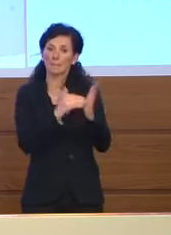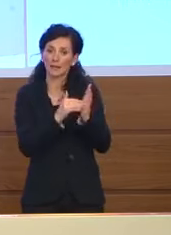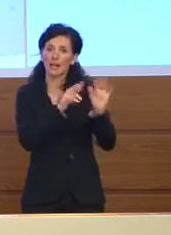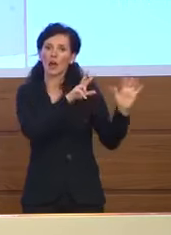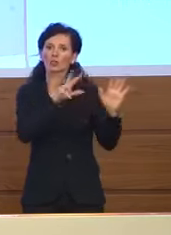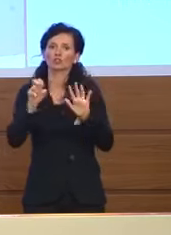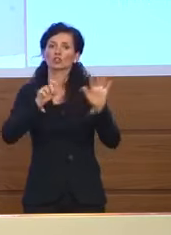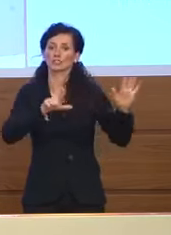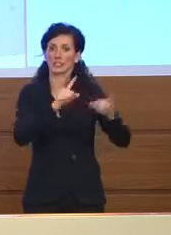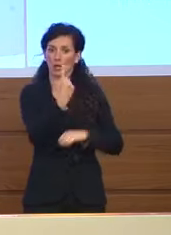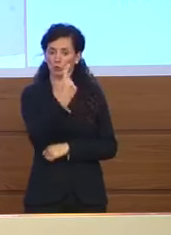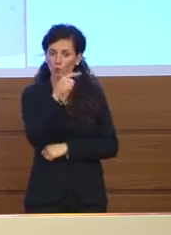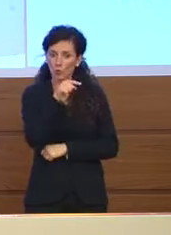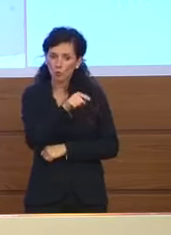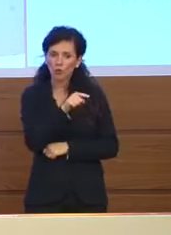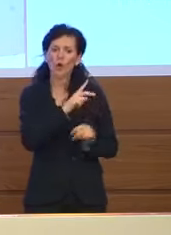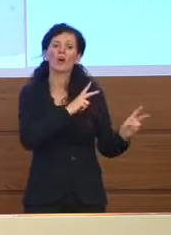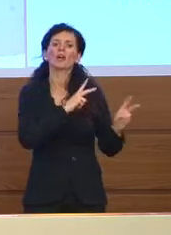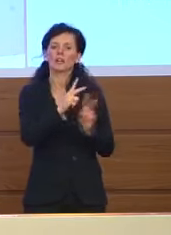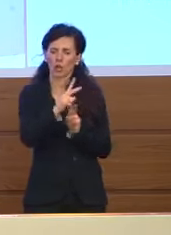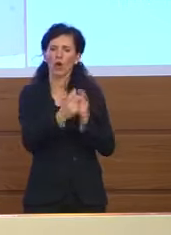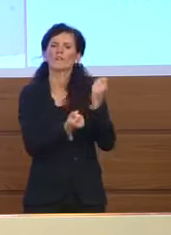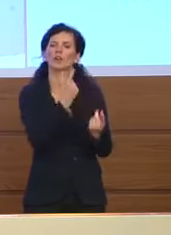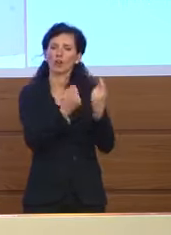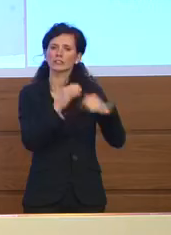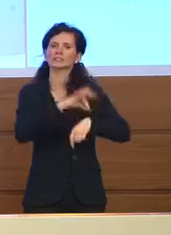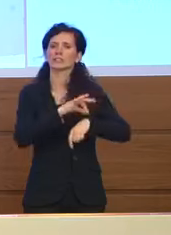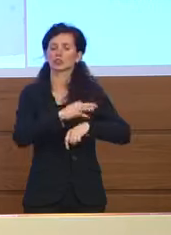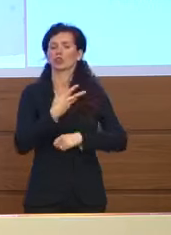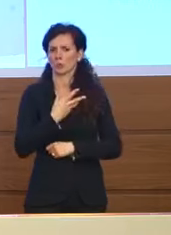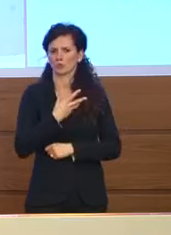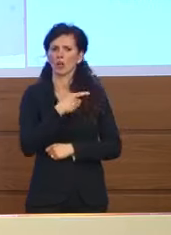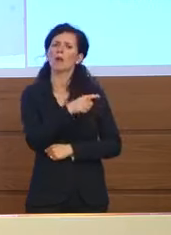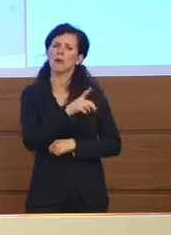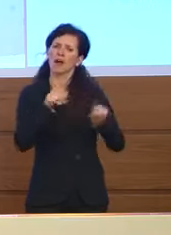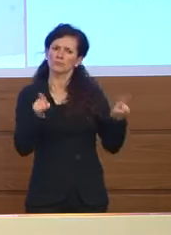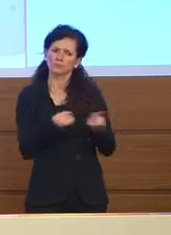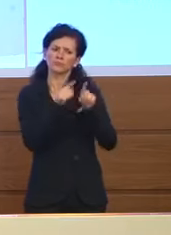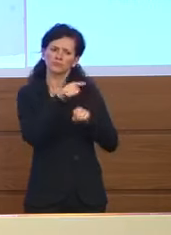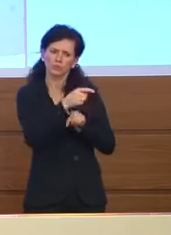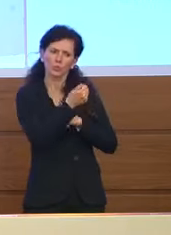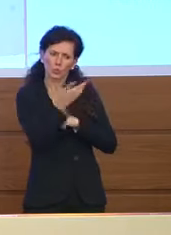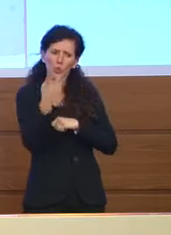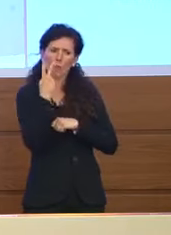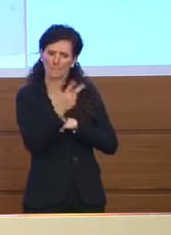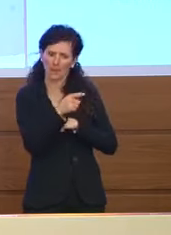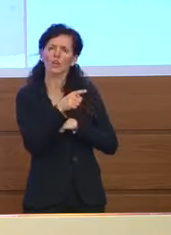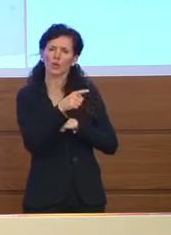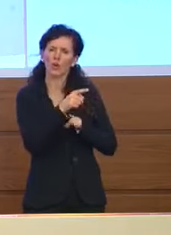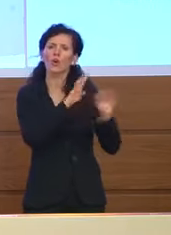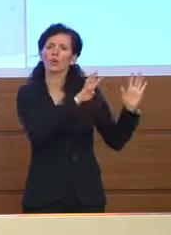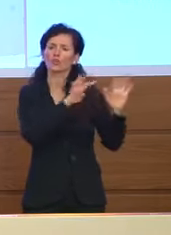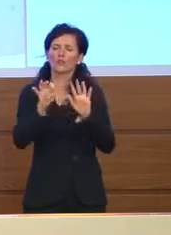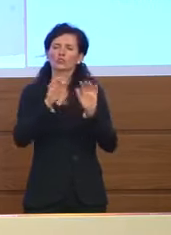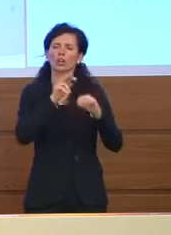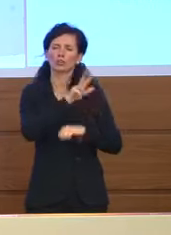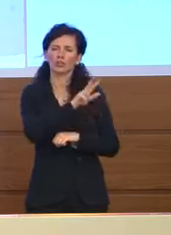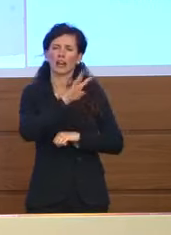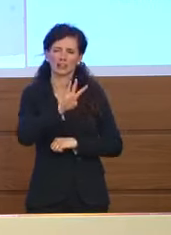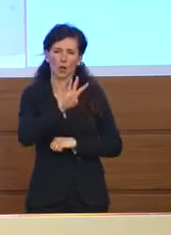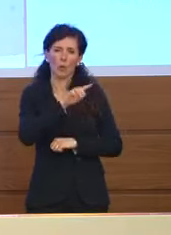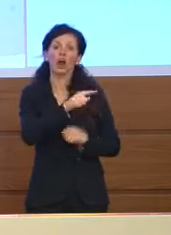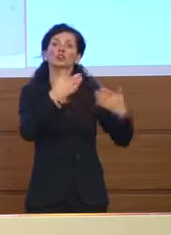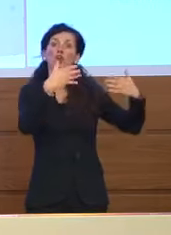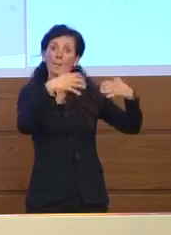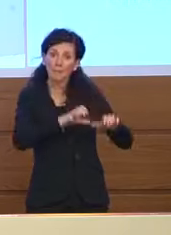871 sono ricoverati con sintomi anche qui il numero è consistente sono 934 in